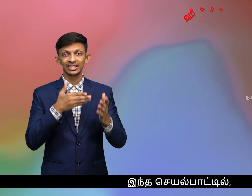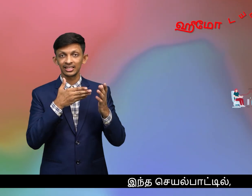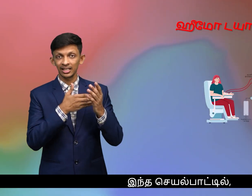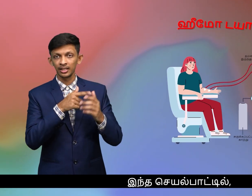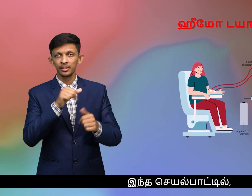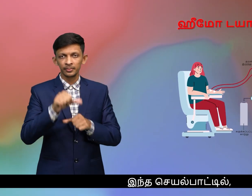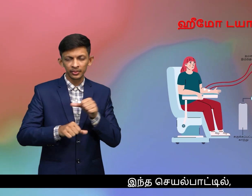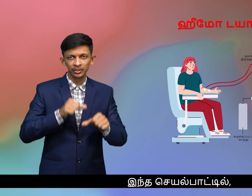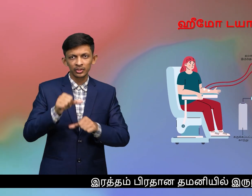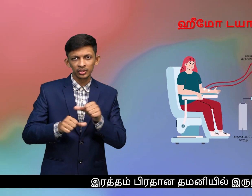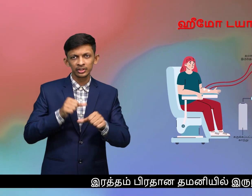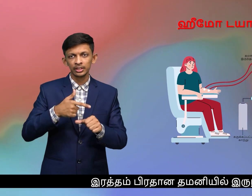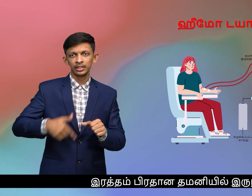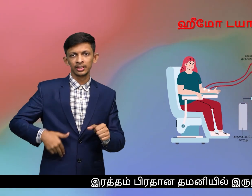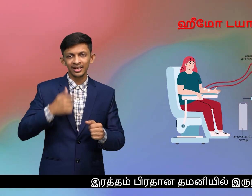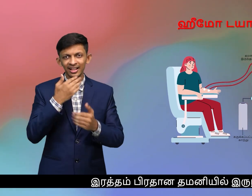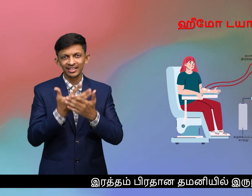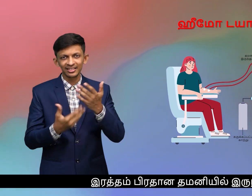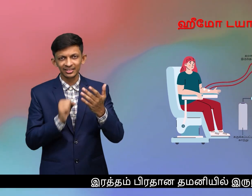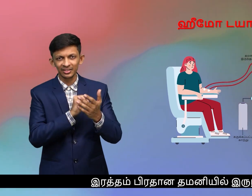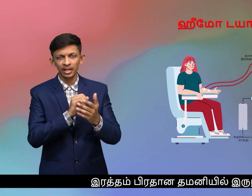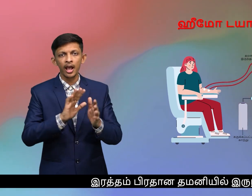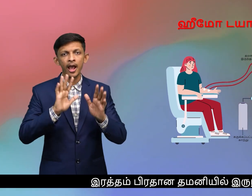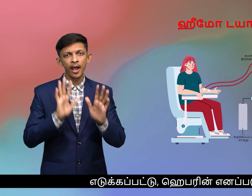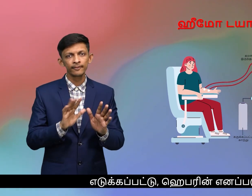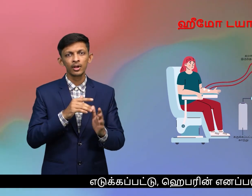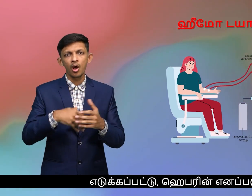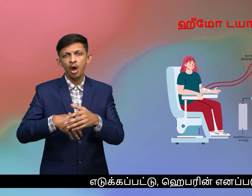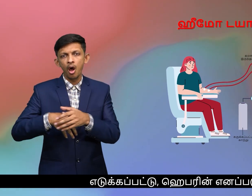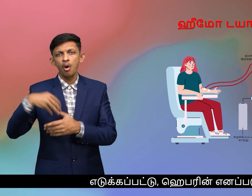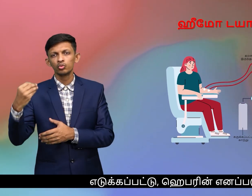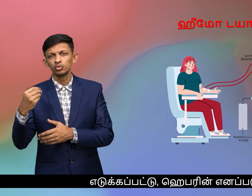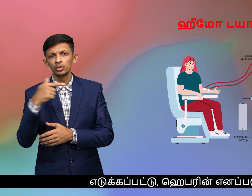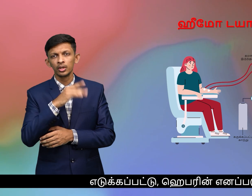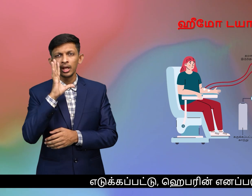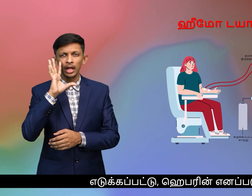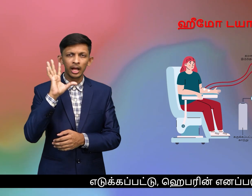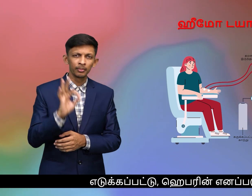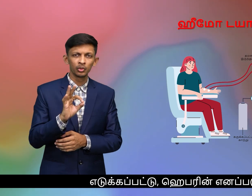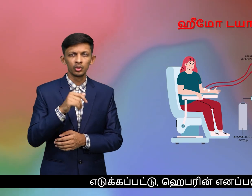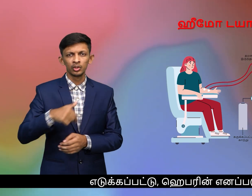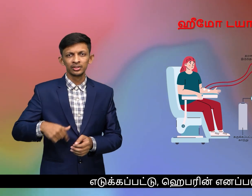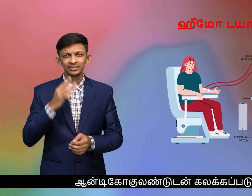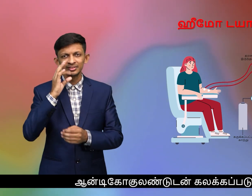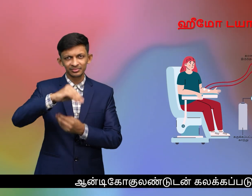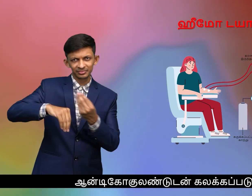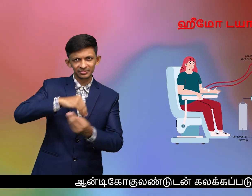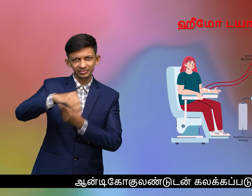இந்த செயல்பாட்டில் இரத்தம் பிரதான தமனியில் இருந்து எடுக்கப்பட்டு ஹெப்ரின் எனப்படும்